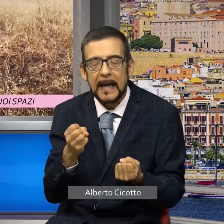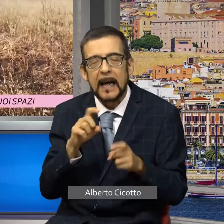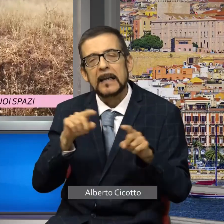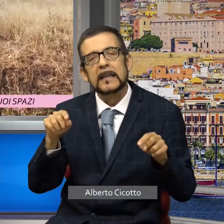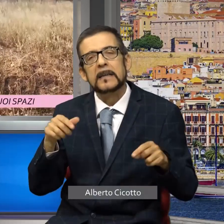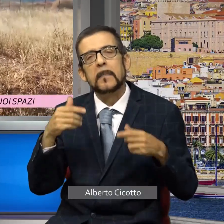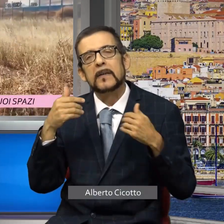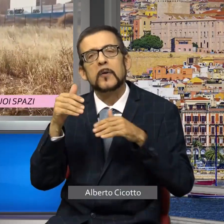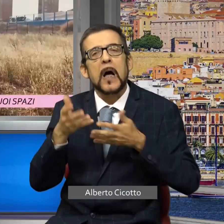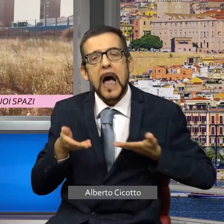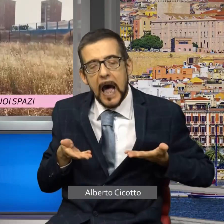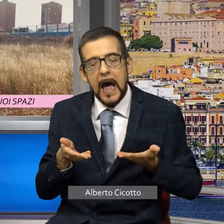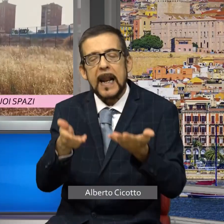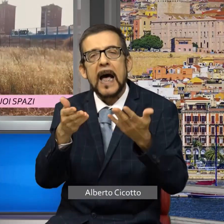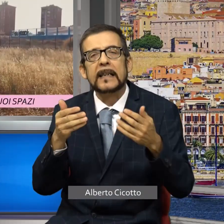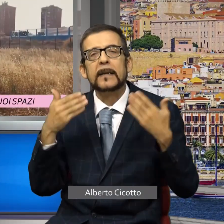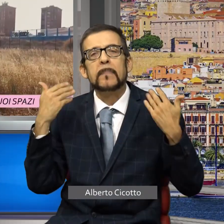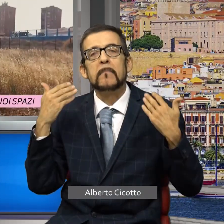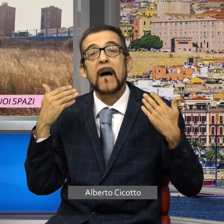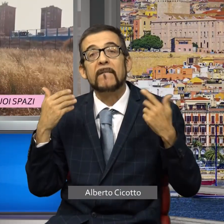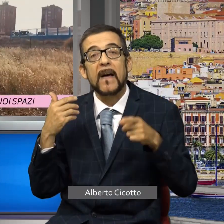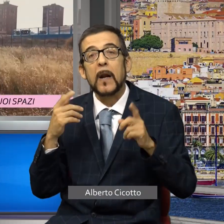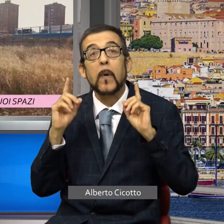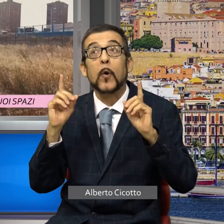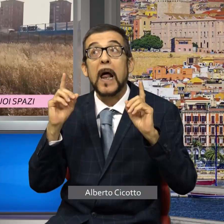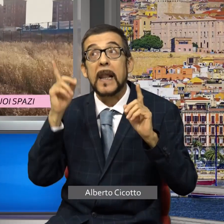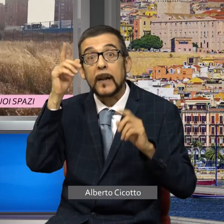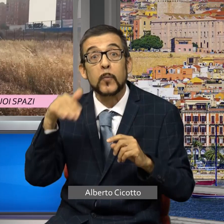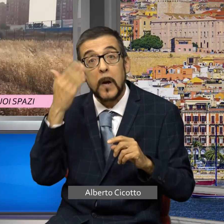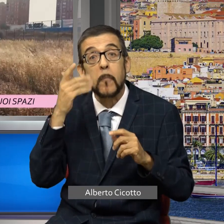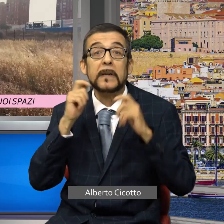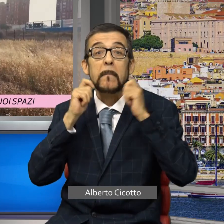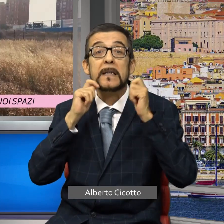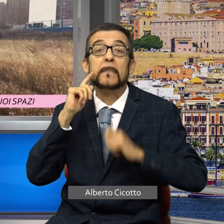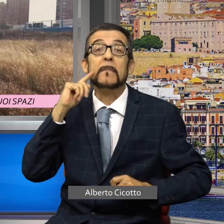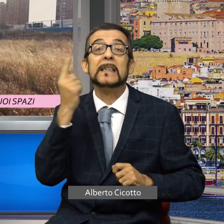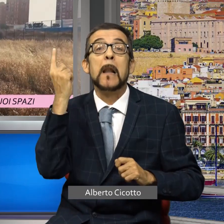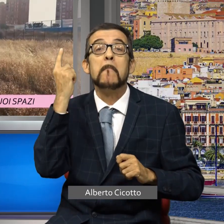vengono arati in primavera, quando invece la natura potrebbe esprimersi al meglio.